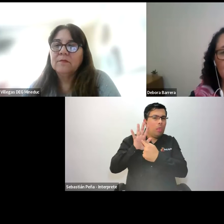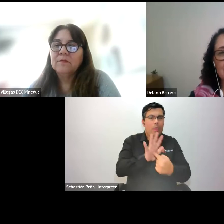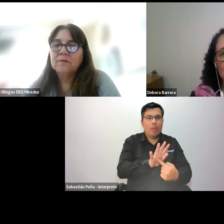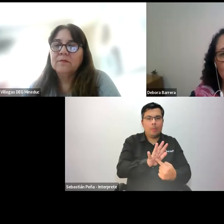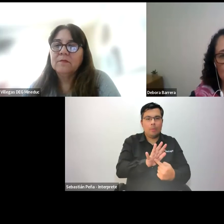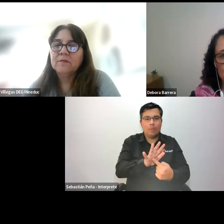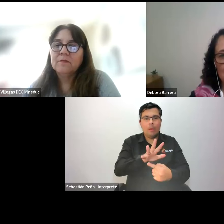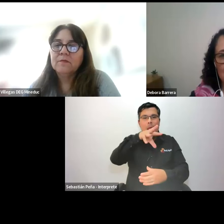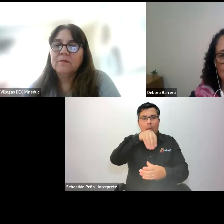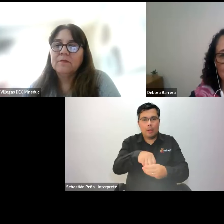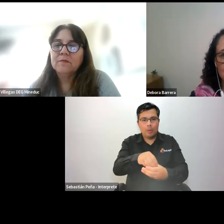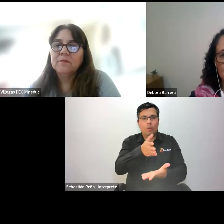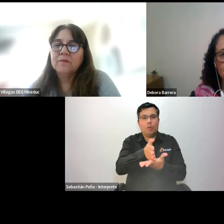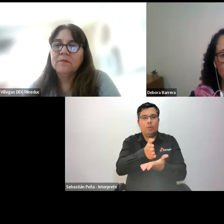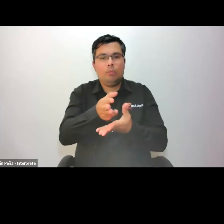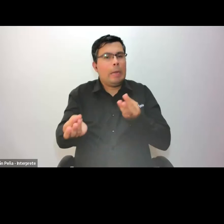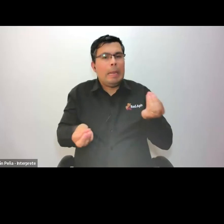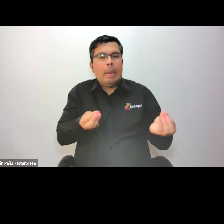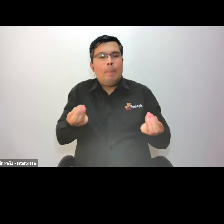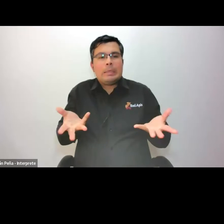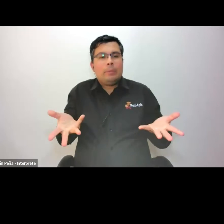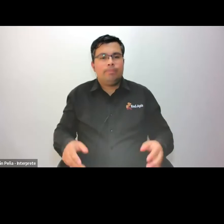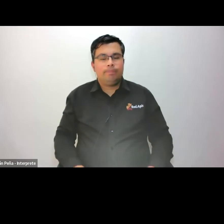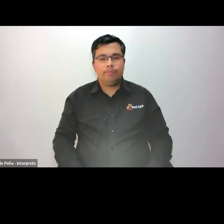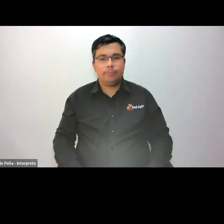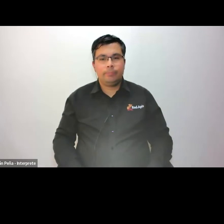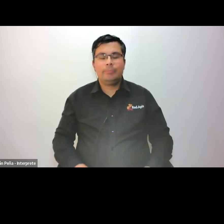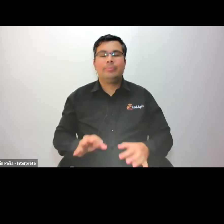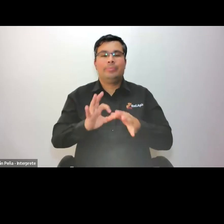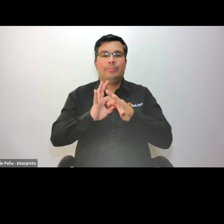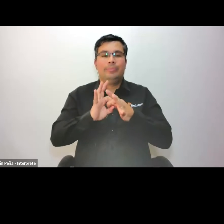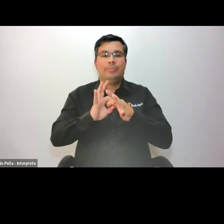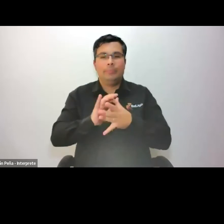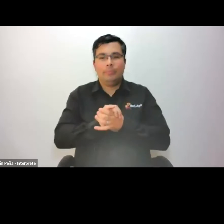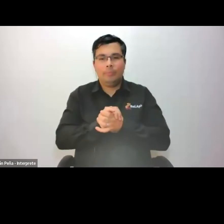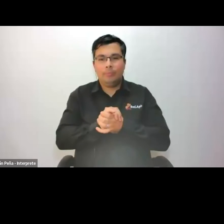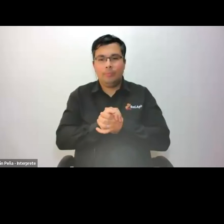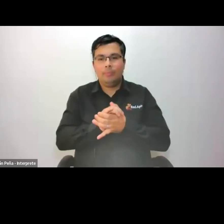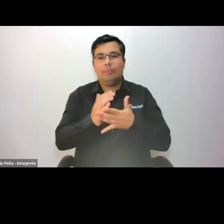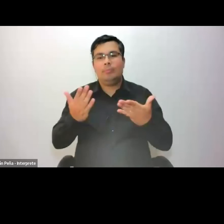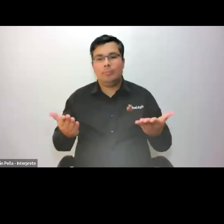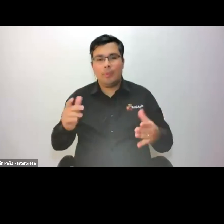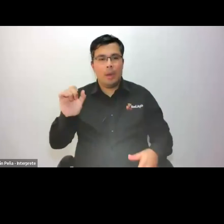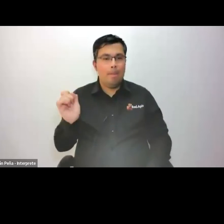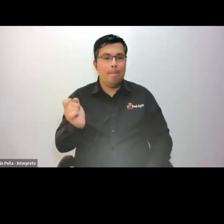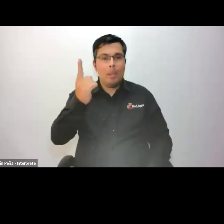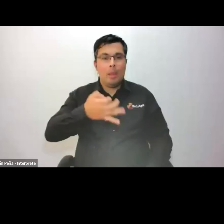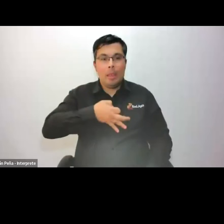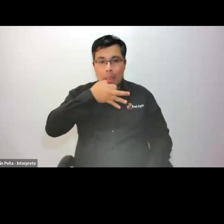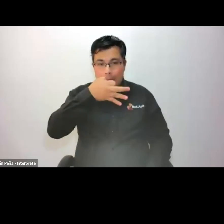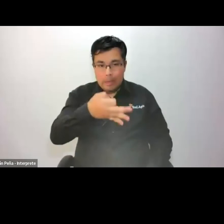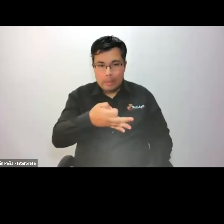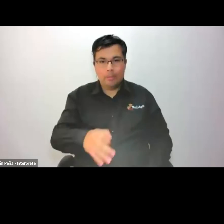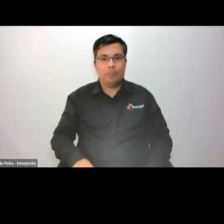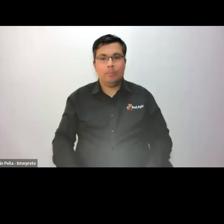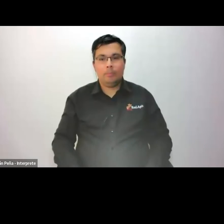los establecimientos educacionales? Gracias, Débora. Bueno, partir planteando, y a propósito también de lo